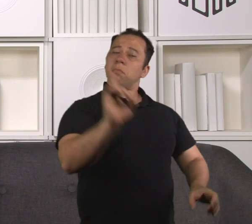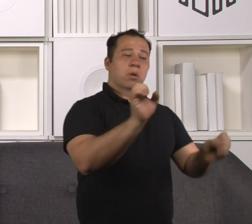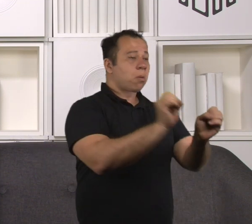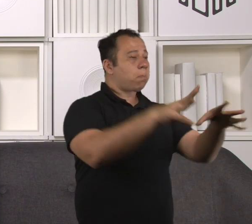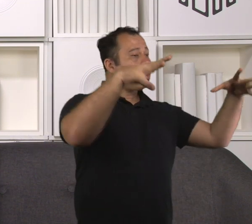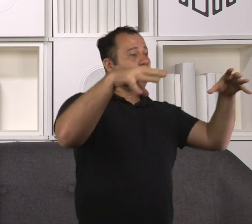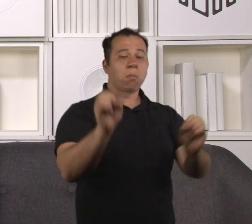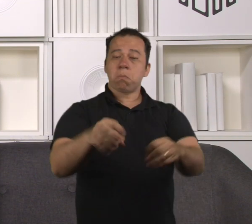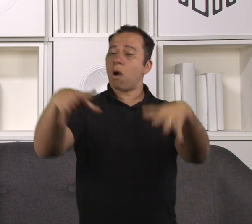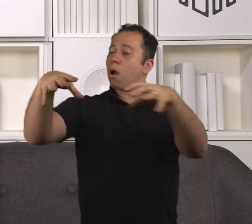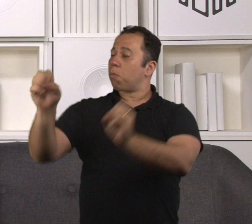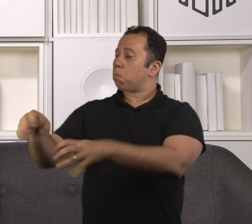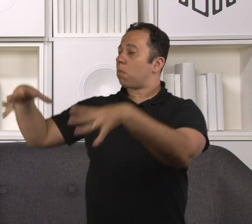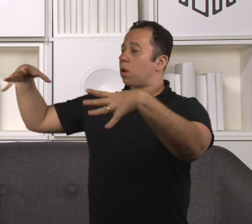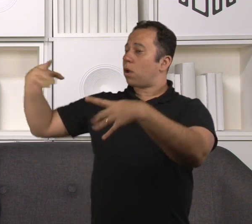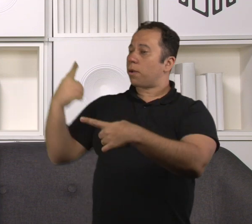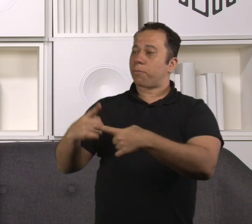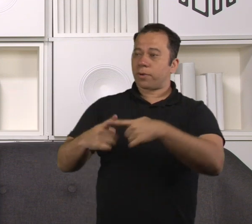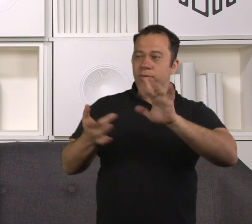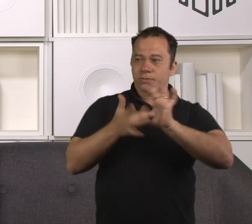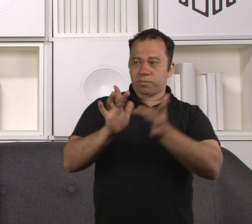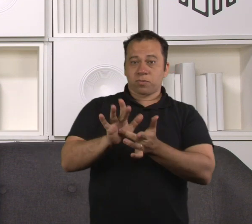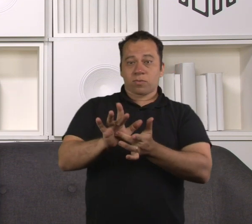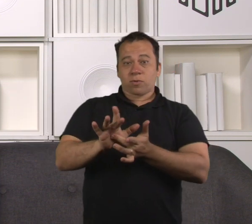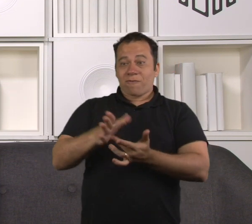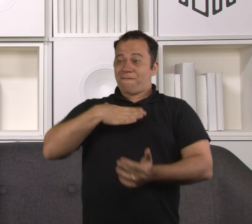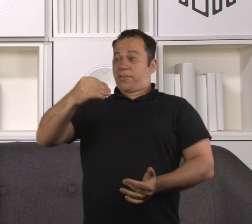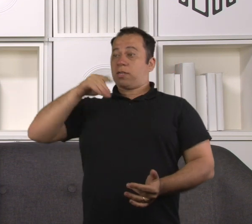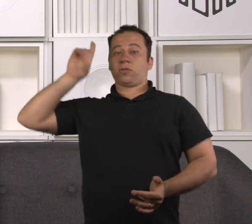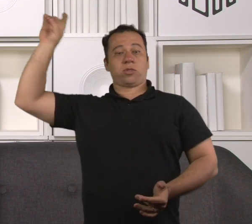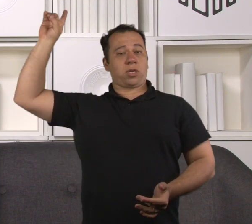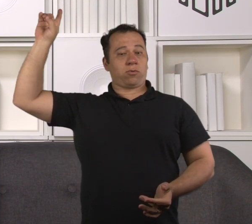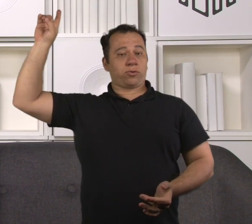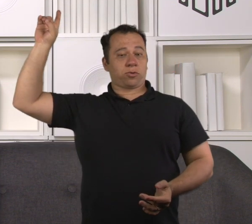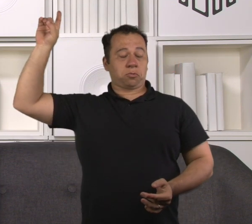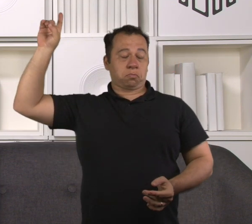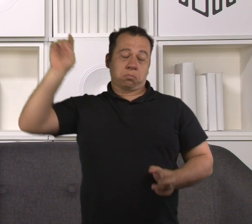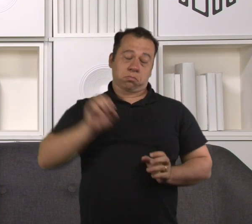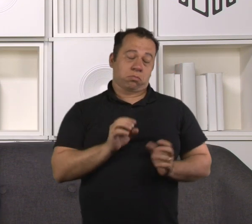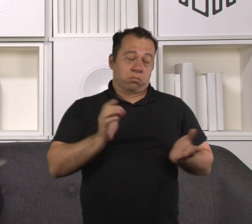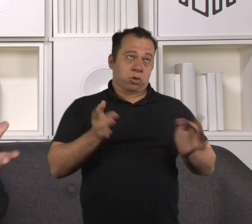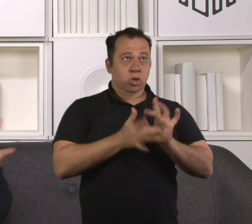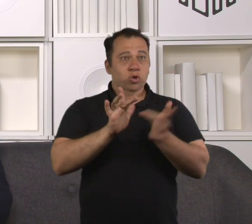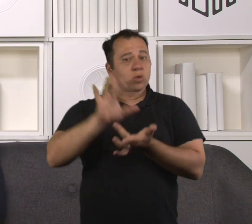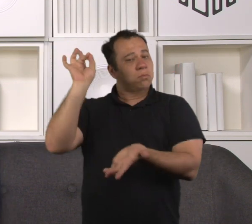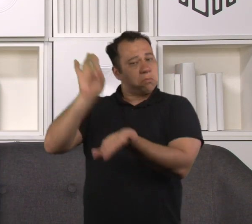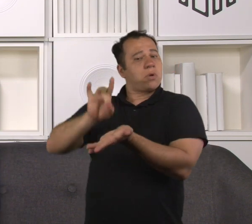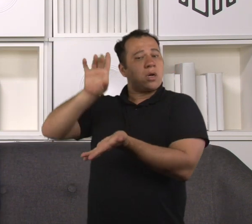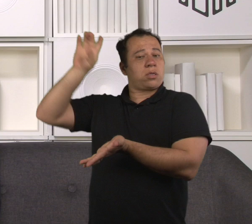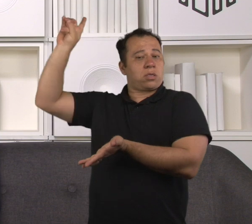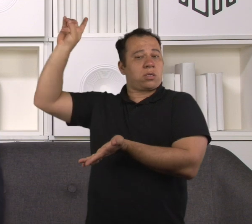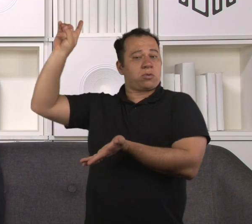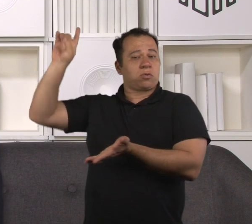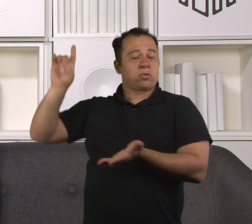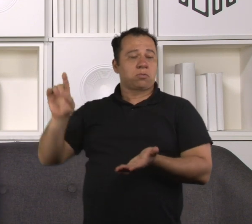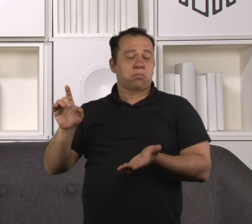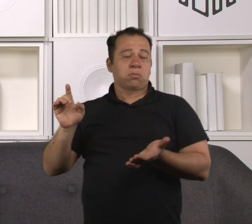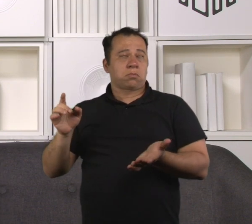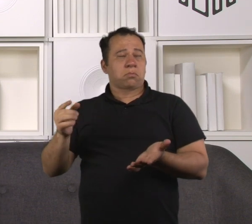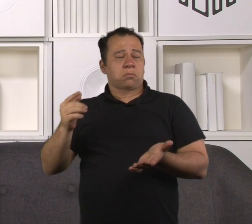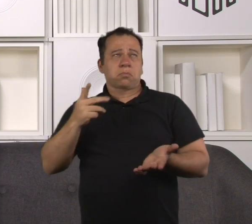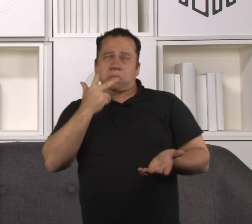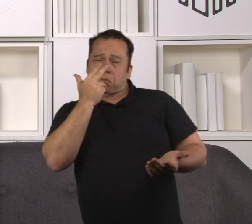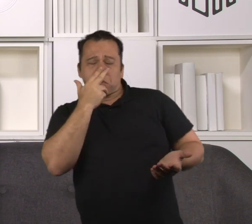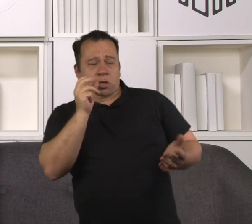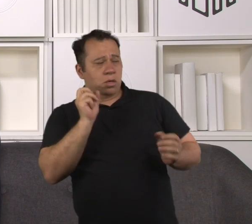porque ele era Deus, ou Filho de Deus. É como se dissesse assim, bom, Jesus andou sobre as águas, é